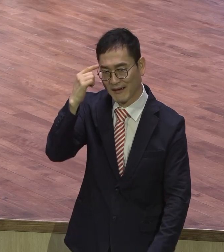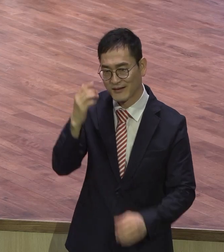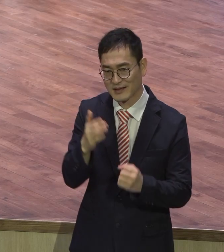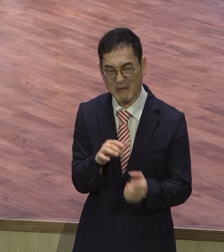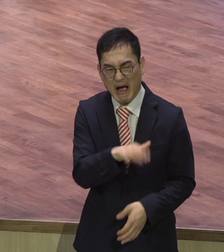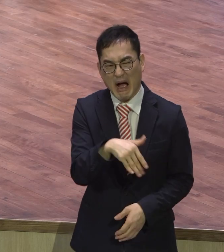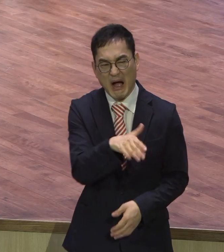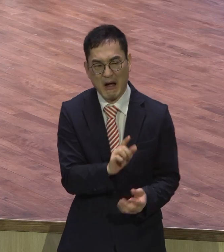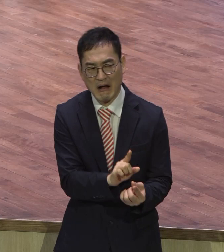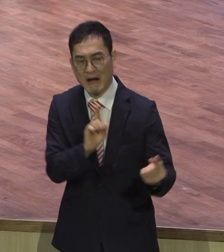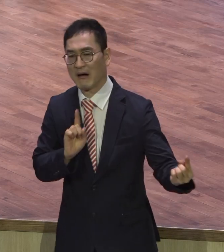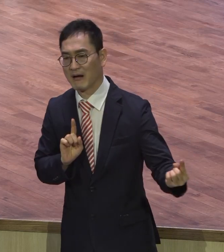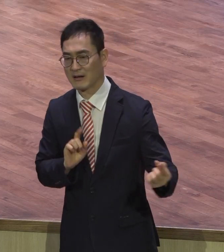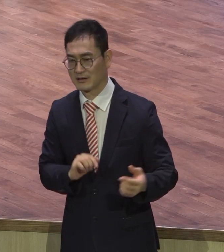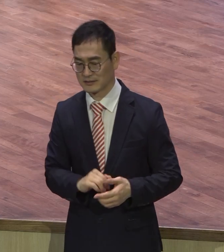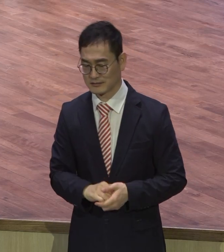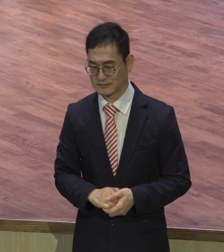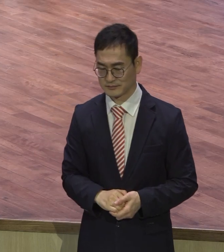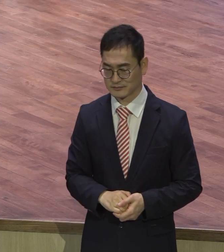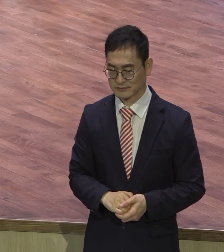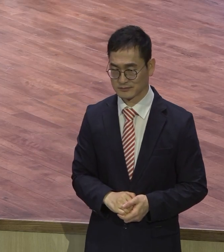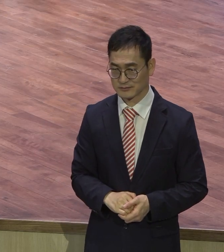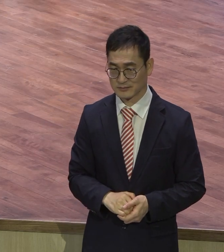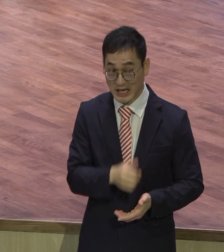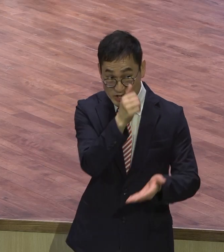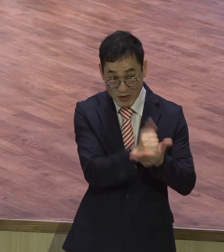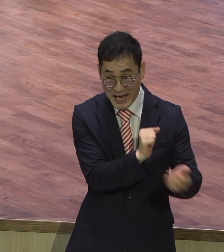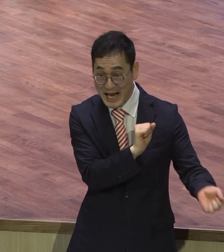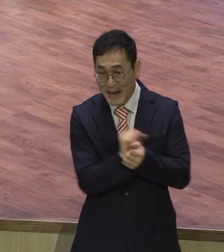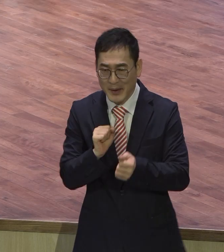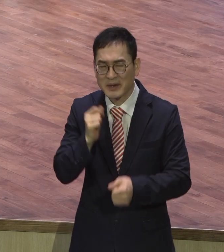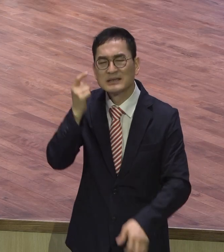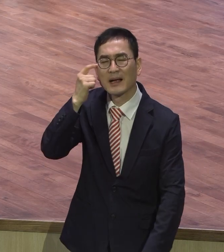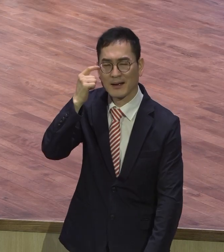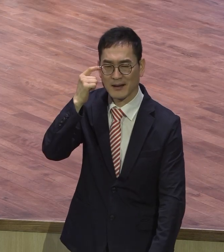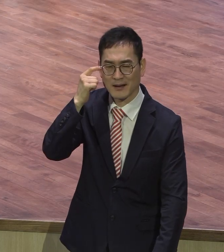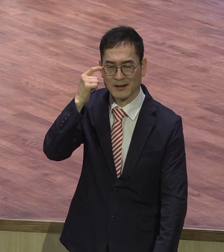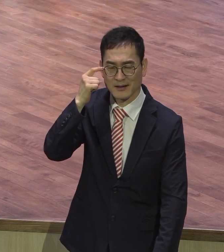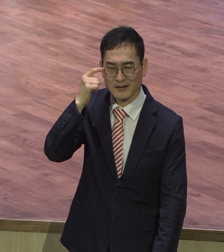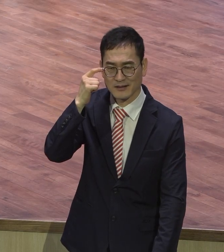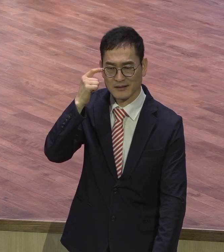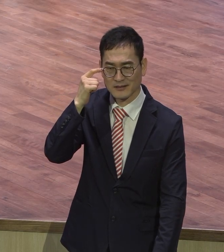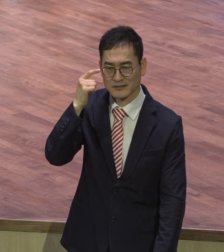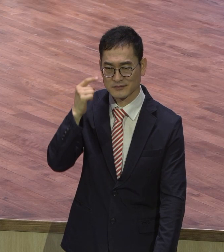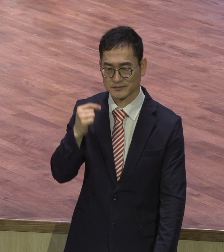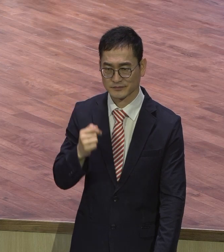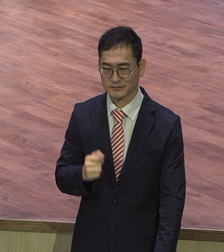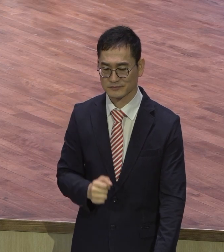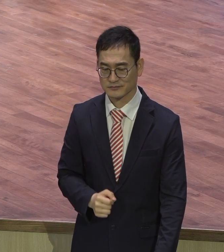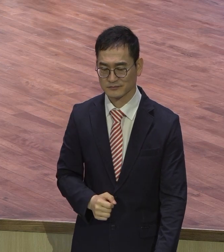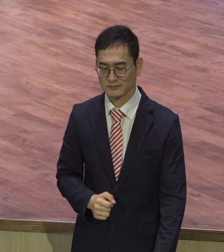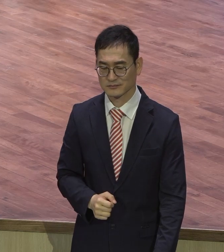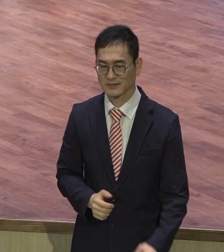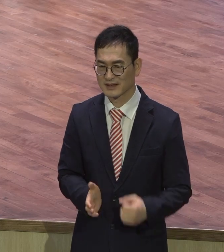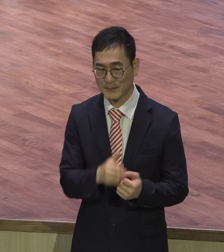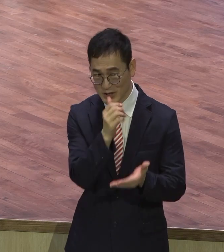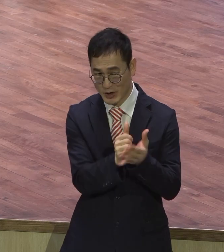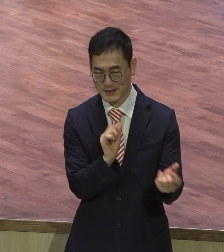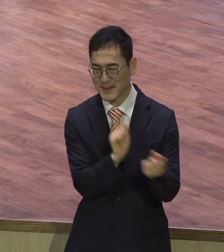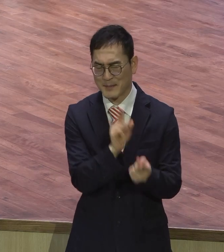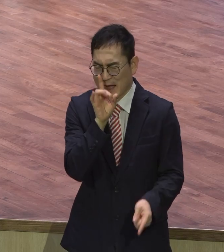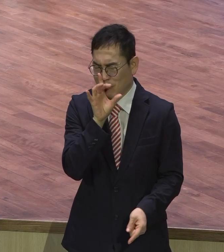죄가 그 사람의 죄가 내게 감염된다 그렇게 생각하고 있었어요. 그 죄인을 만나면 큰일